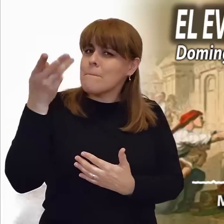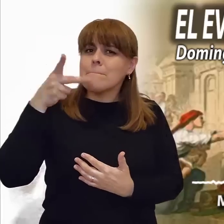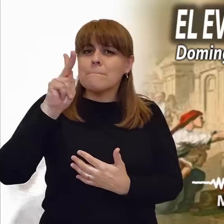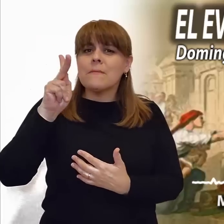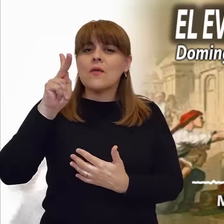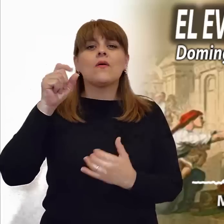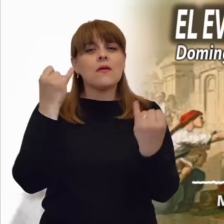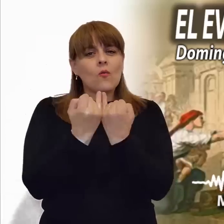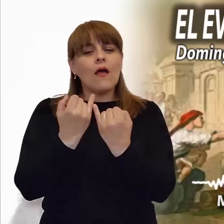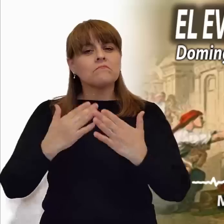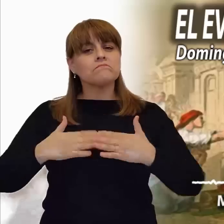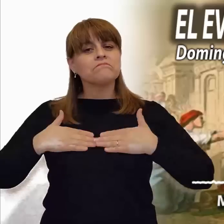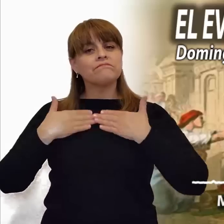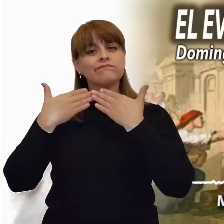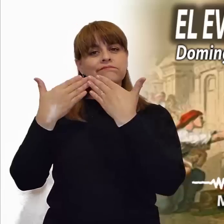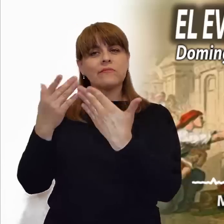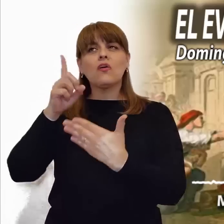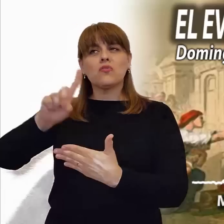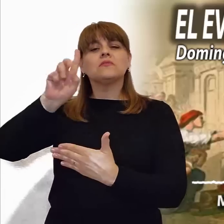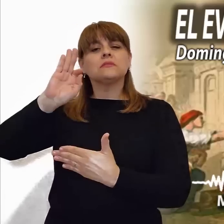abrazo misericordioso del Padre.